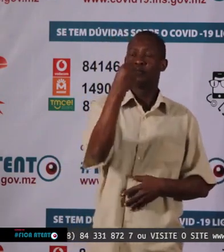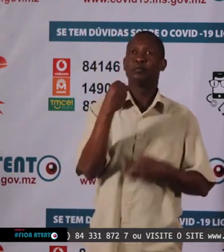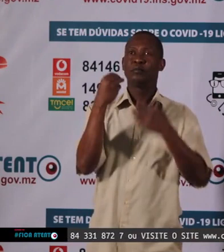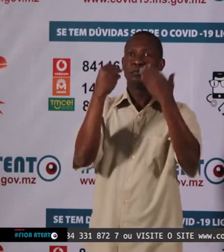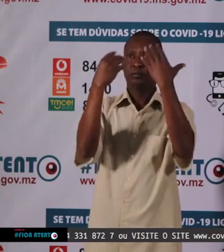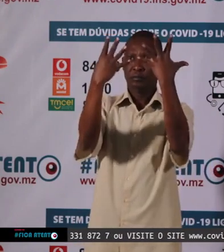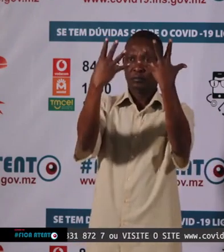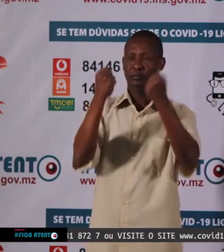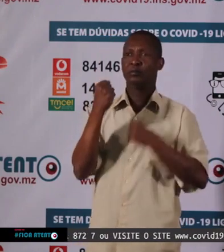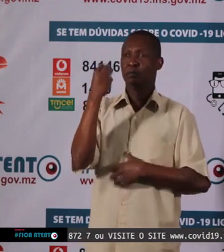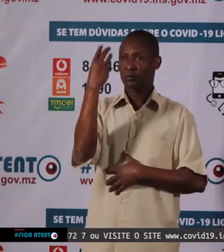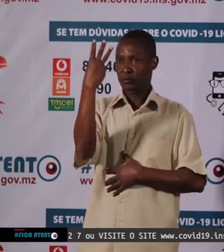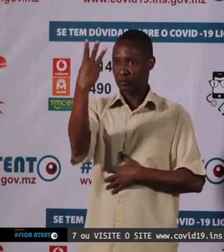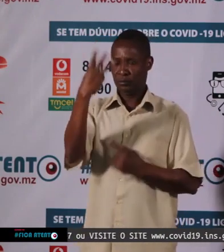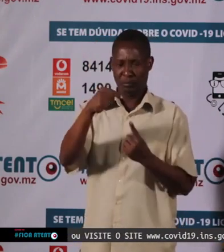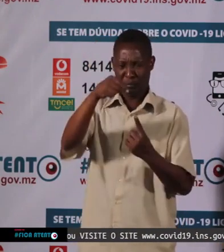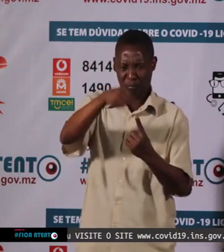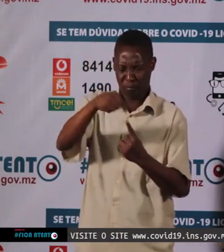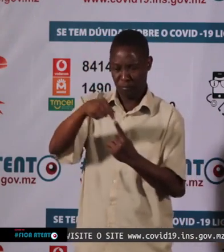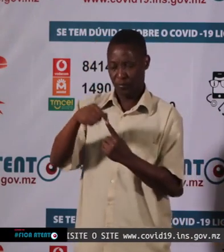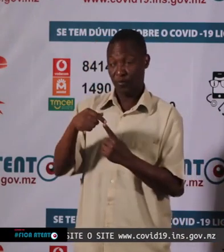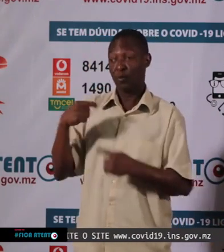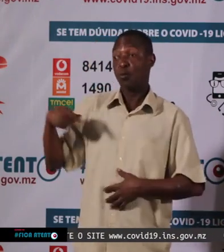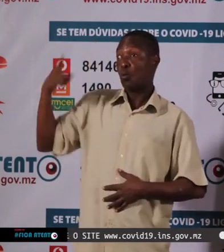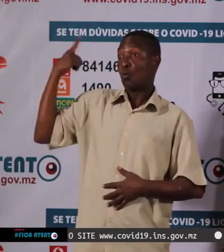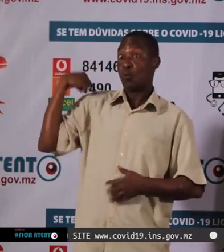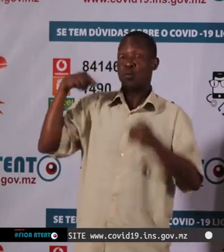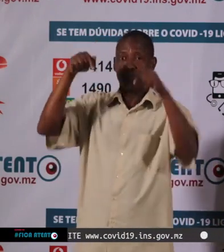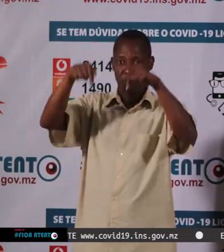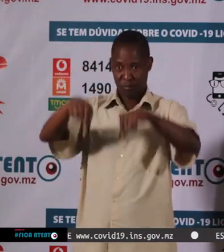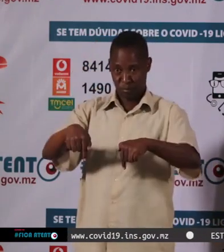393 testes foram realizados nas últimas 24 horas.